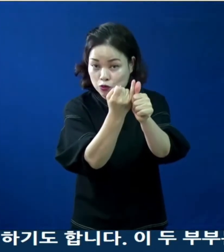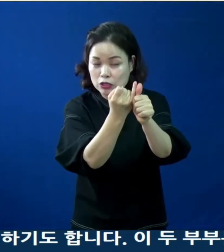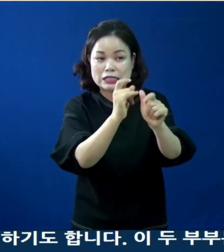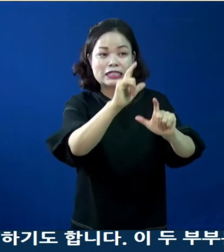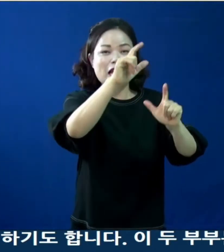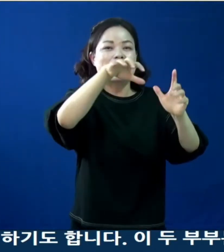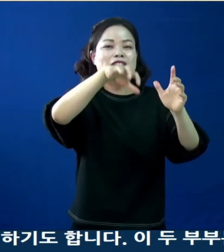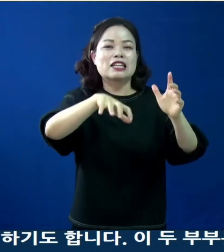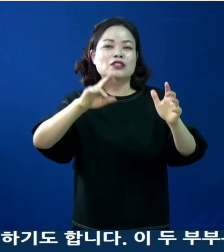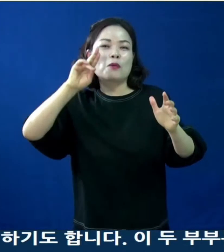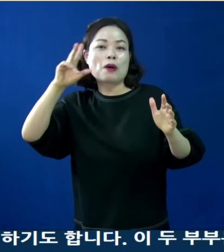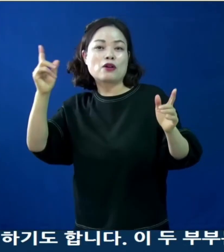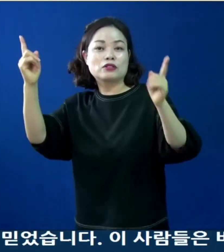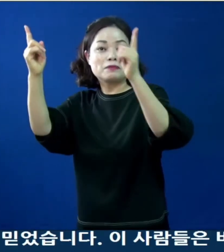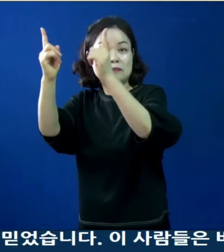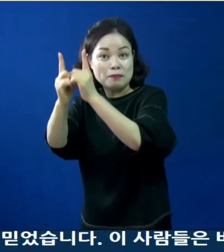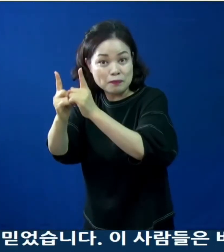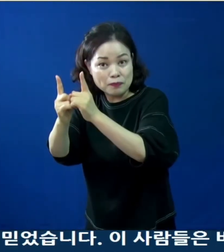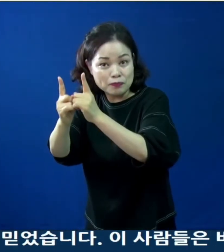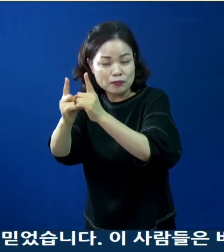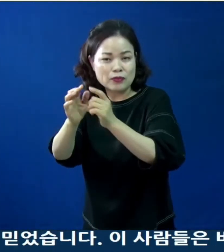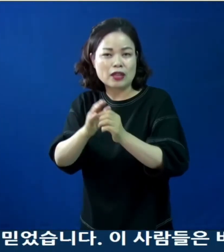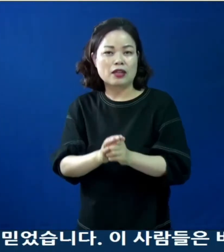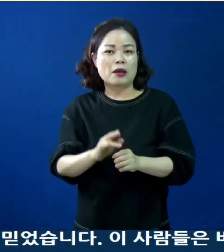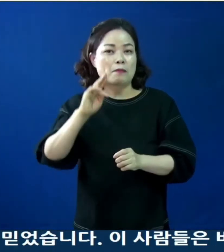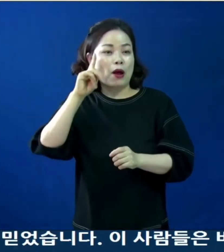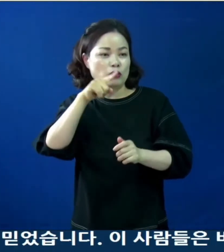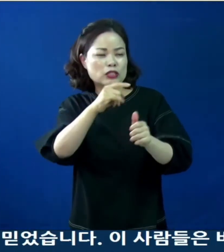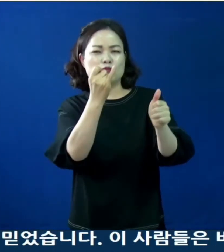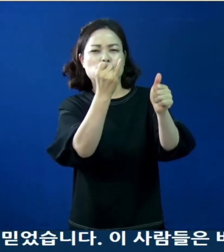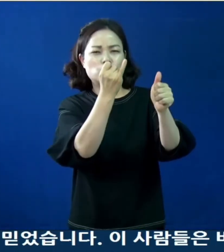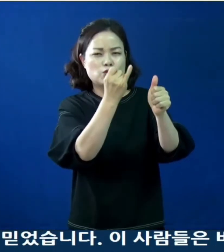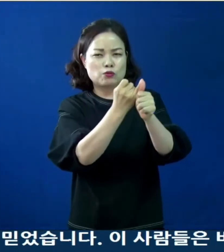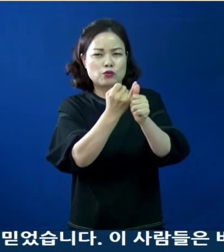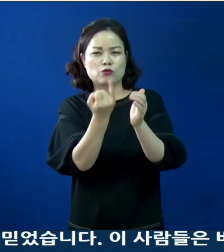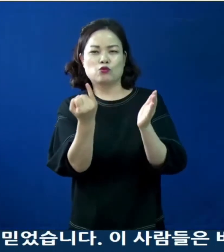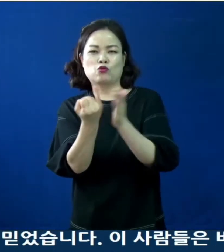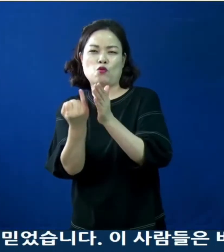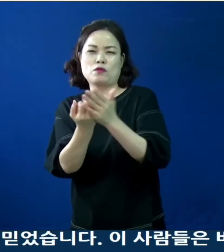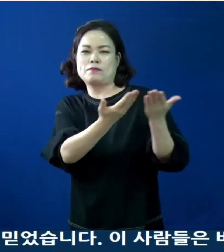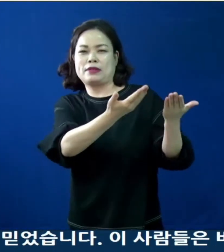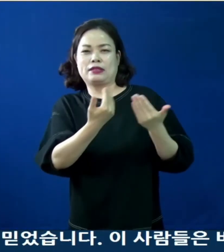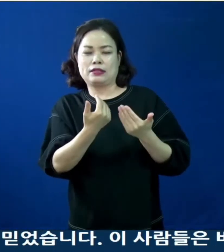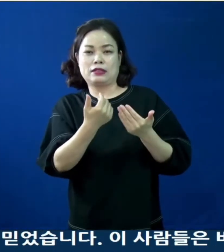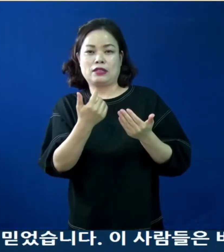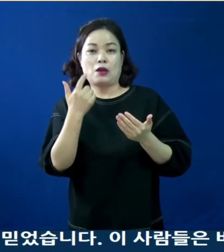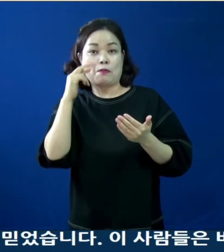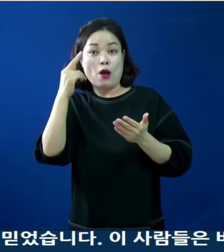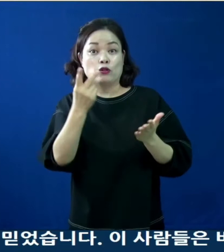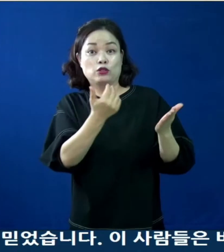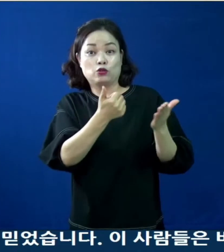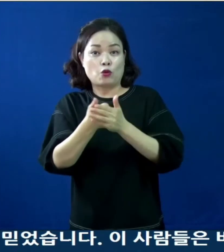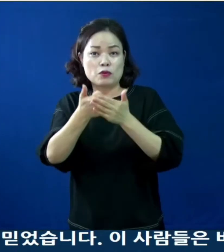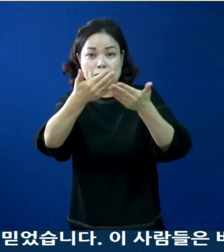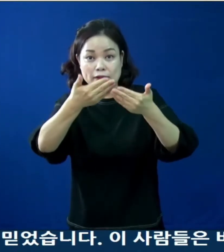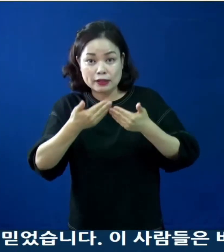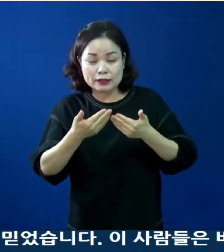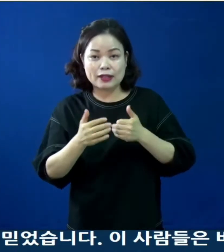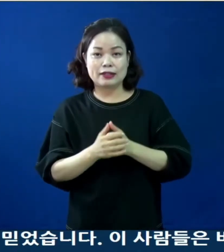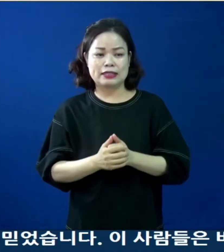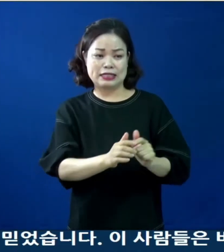바울이 이 부부의 도움을 엄청나게 받았다. 이건 뭐 성경적으로 분명합니다.